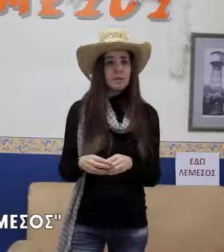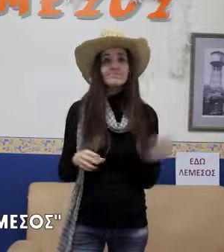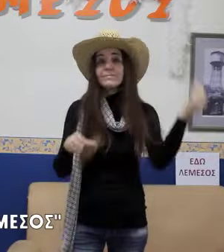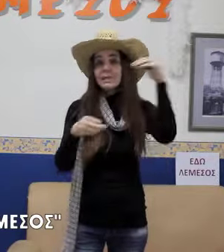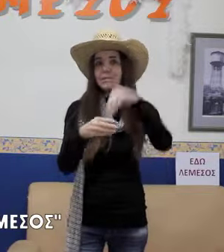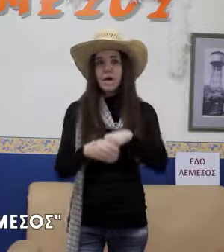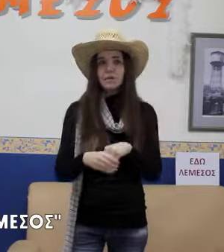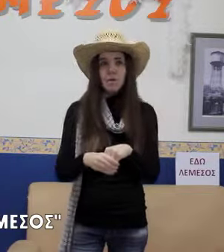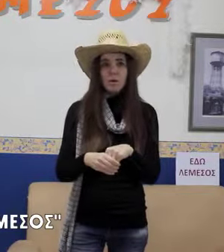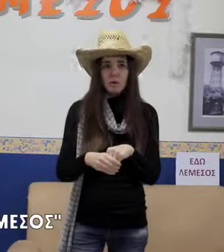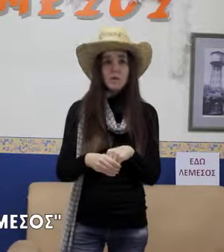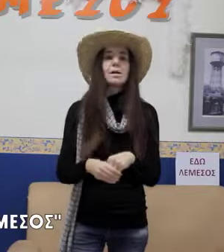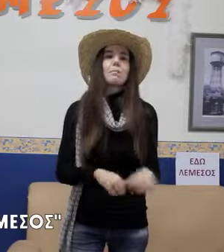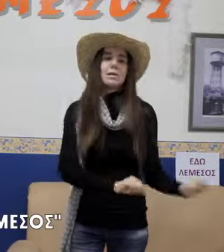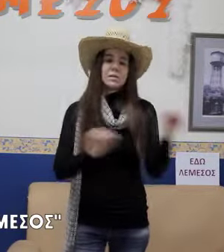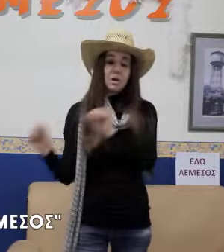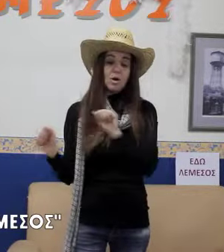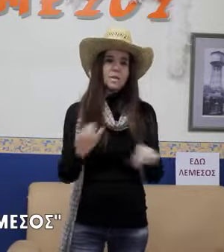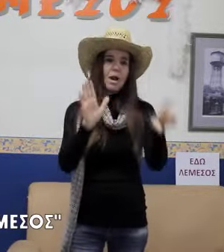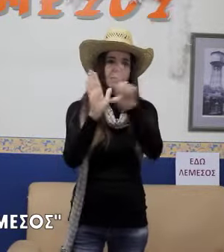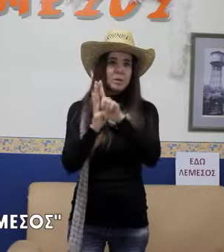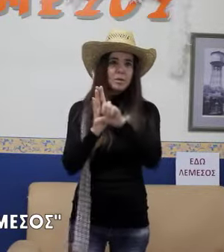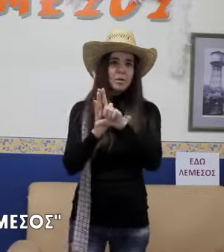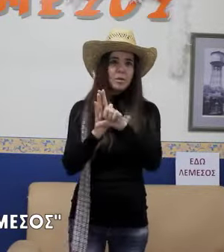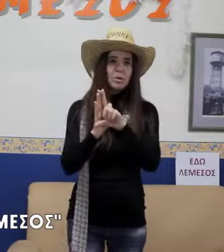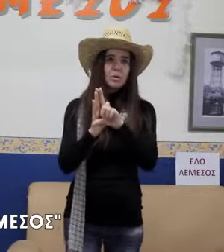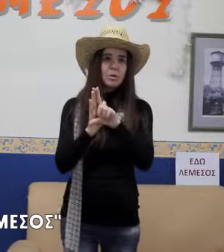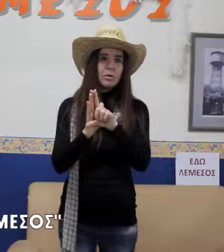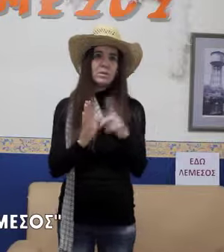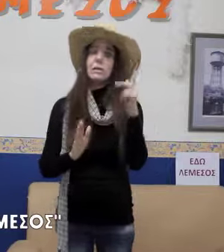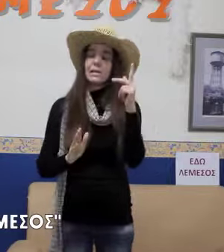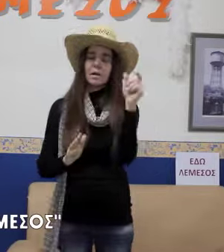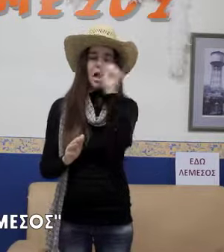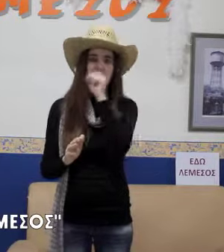Συμμετέχουν οι μαζορέτες Λεμεσού και οι κανταδόροι Γιοργαλέπτου.